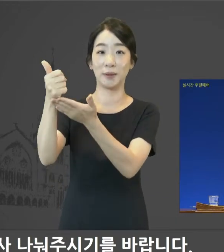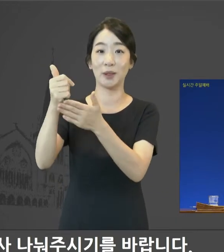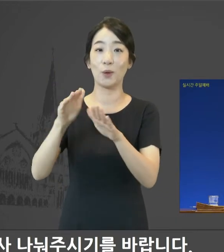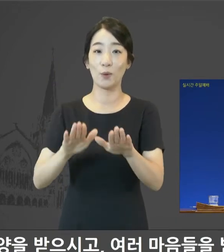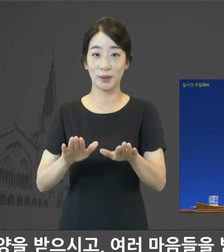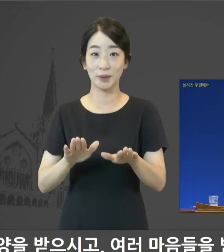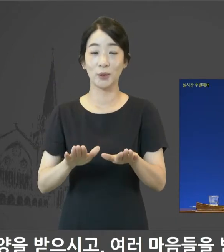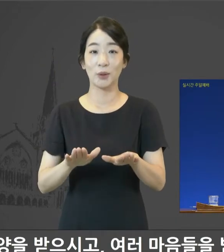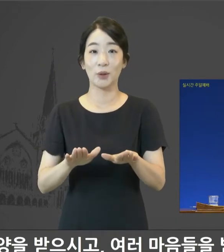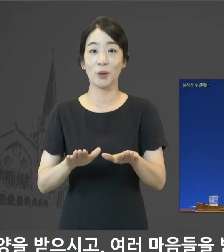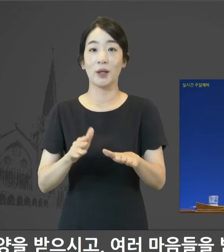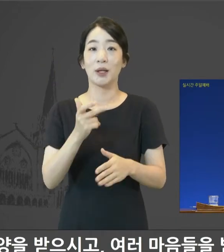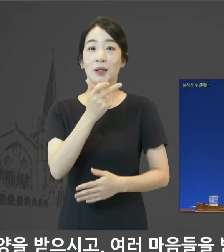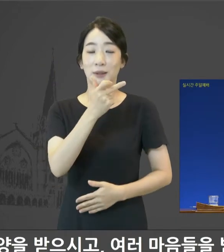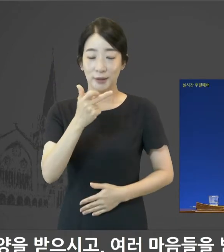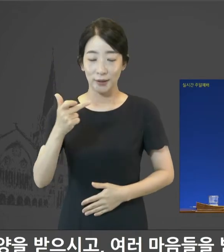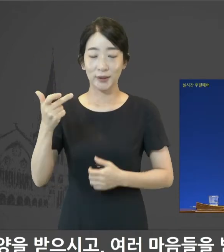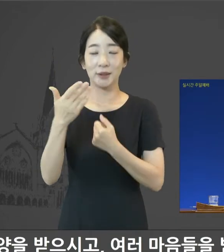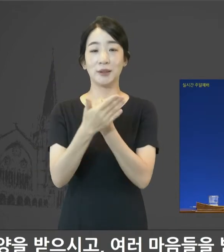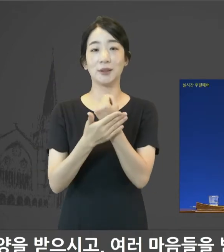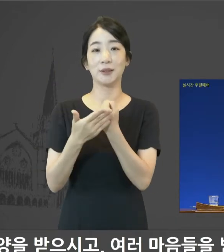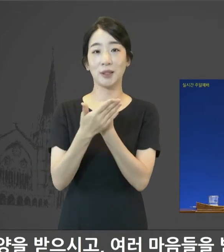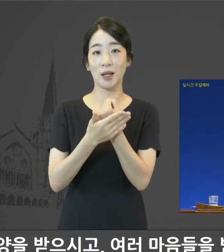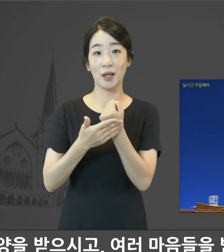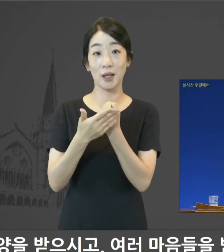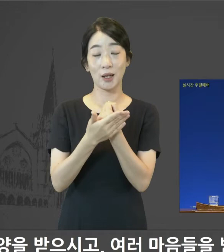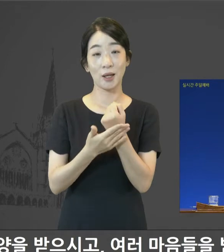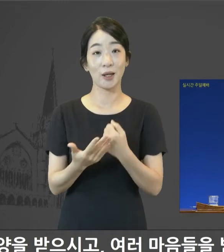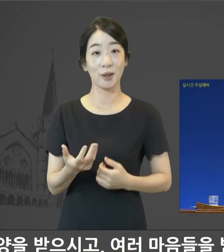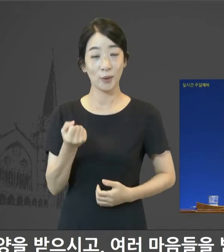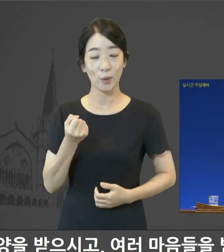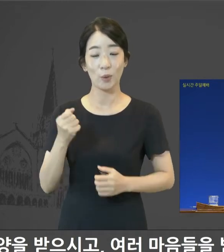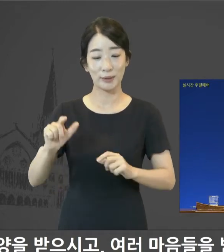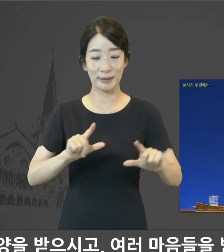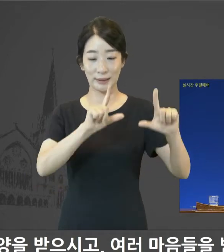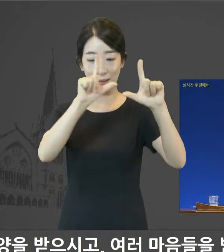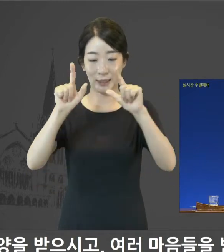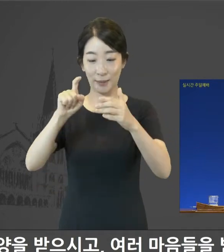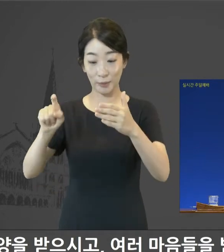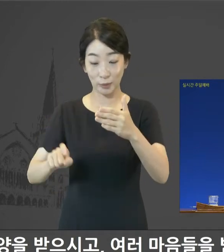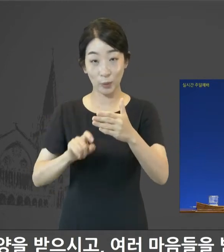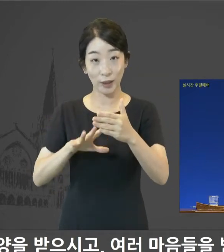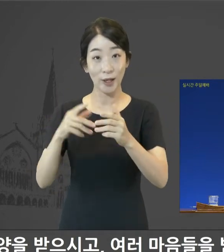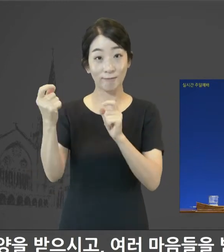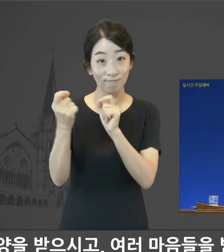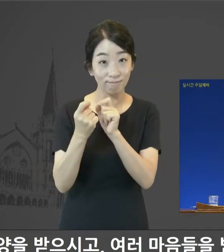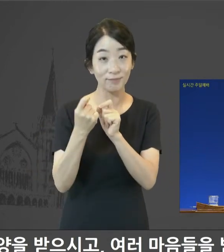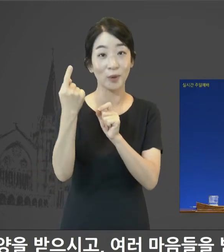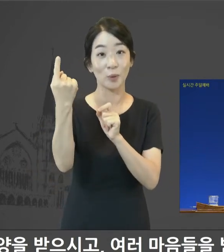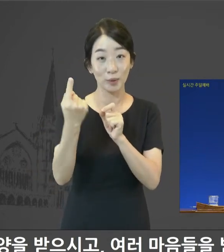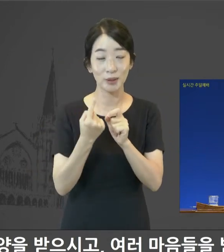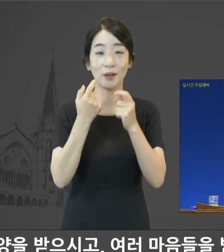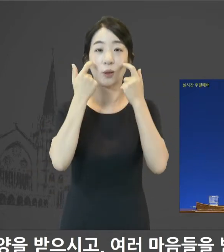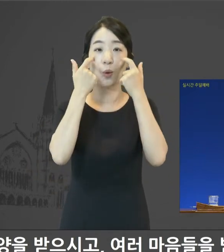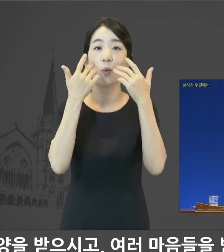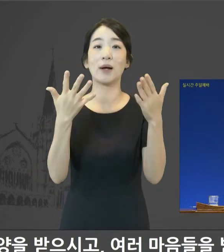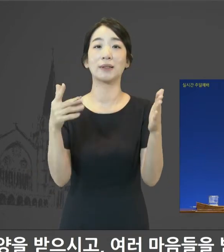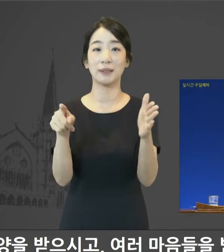어김없이 큰 은혜로 우리들의 삶 가운데 다가오실 것을 소망 가운데